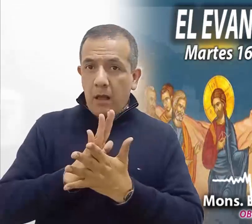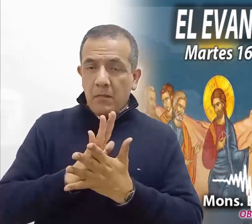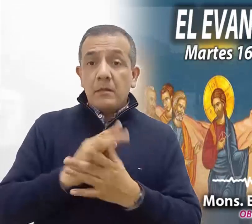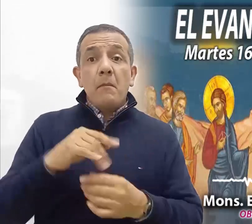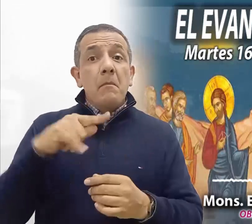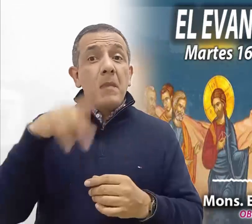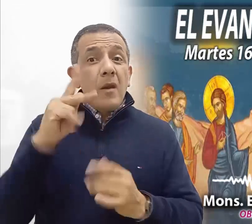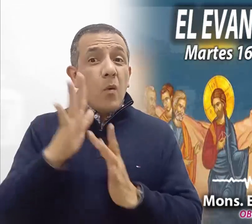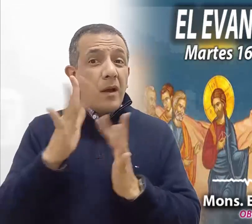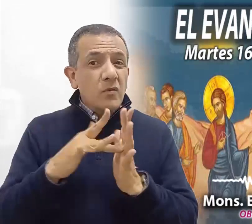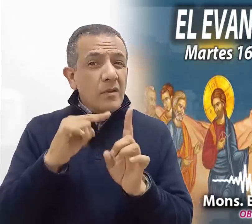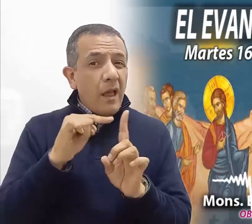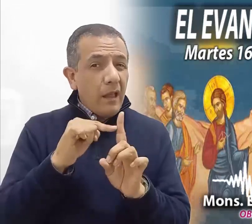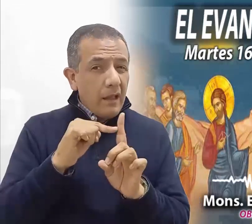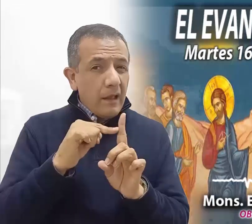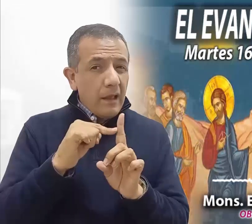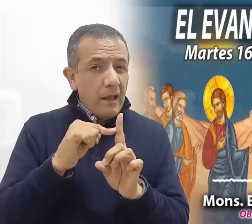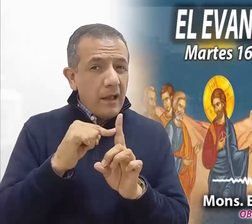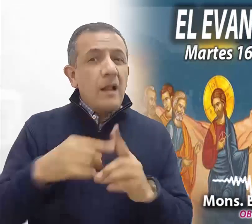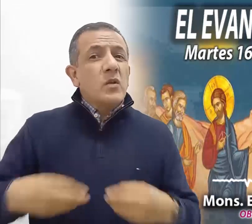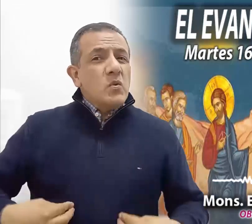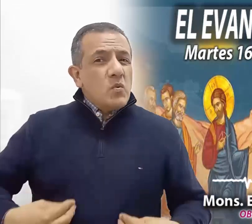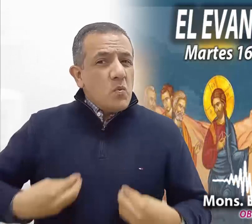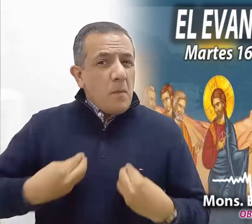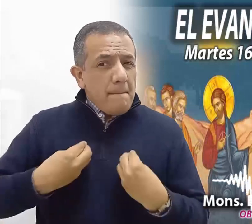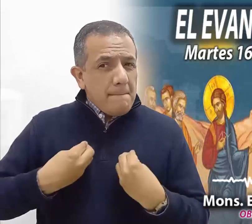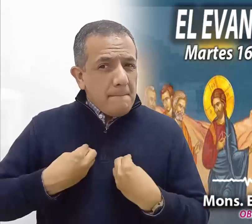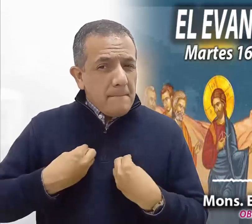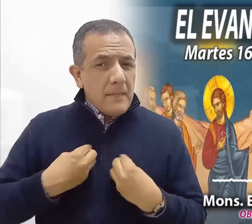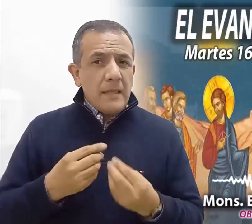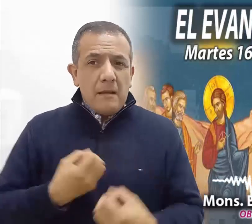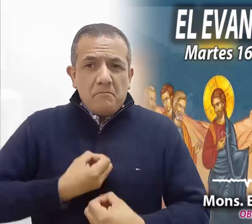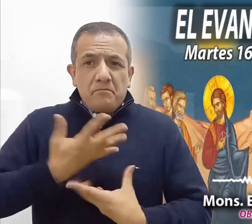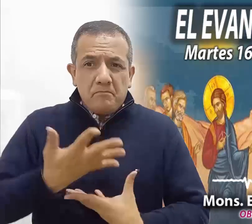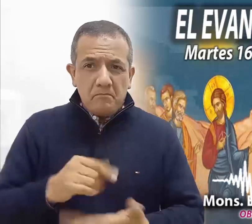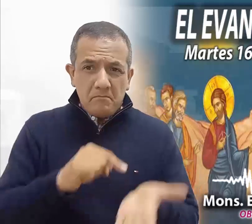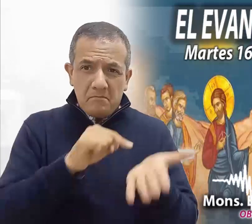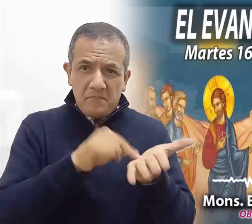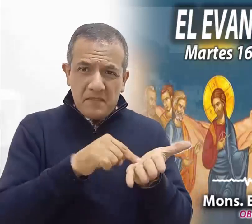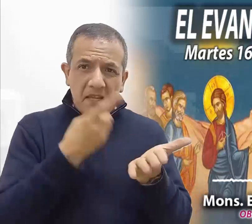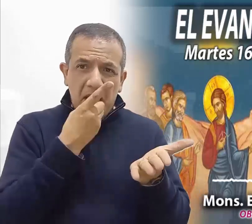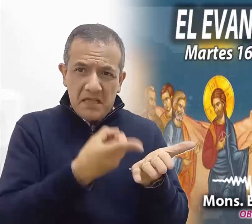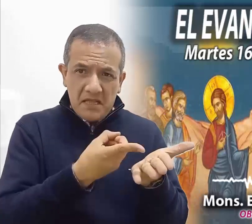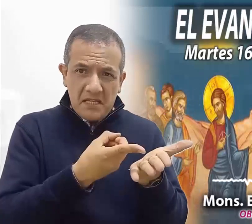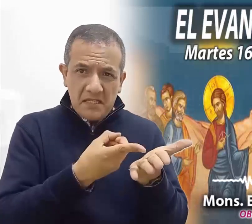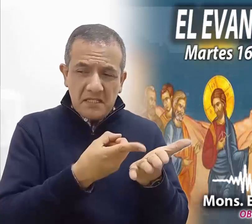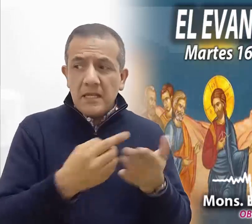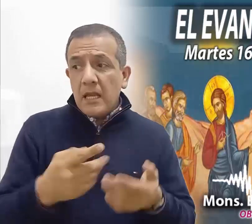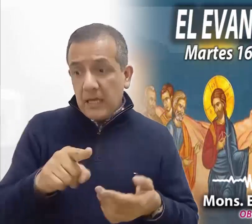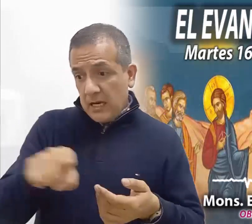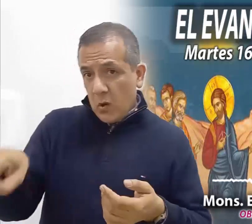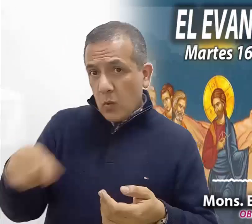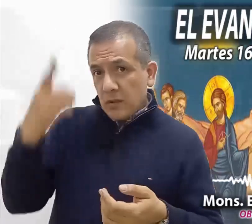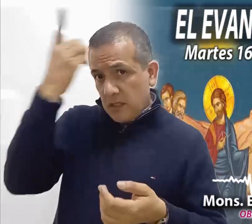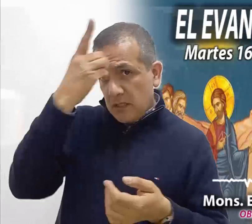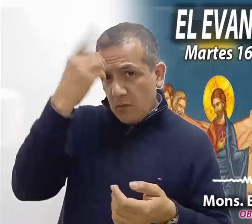Jesús supo hacer vida esta consigna que propone a los apóstoles y a todo